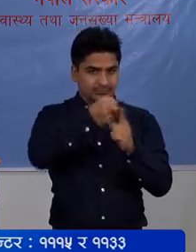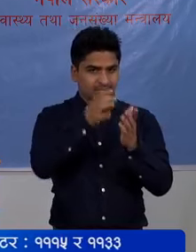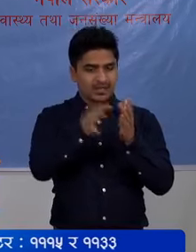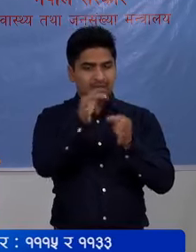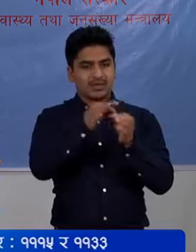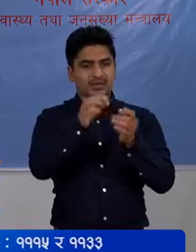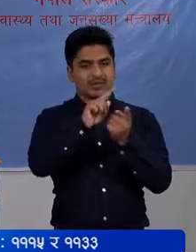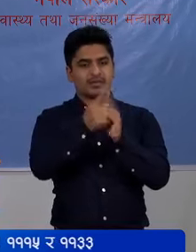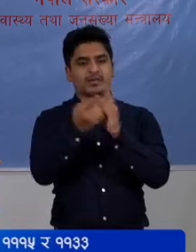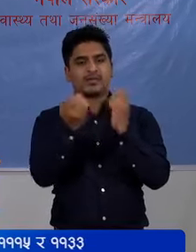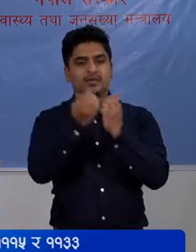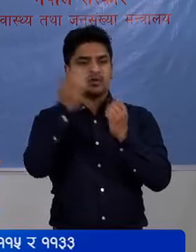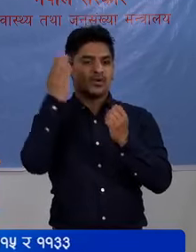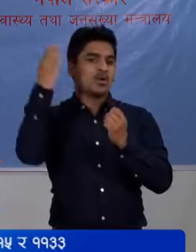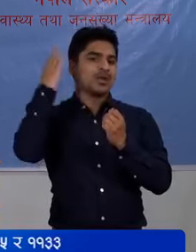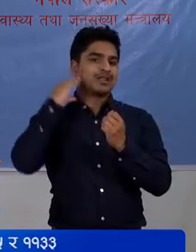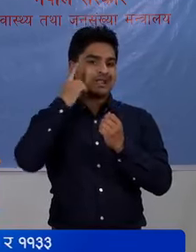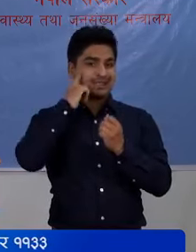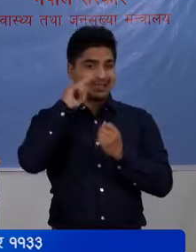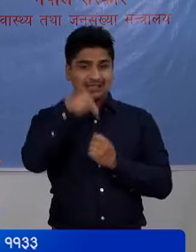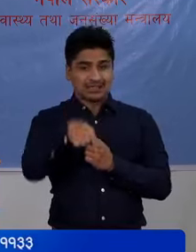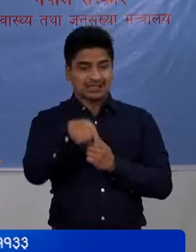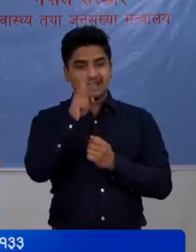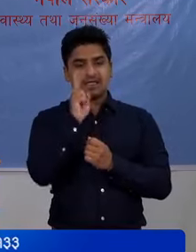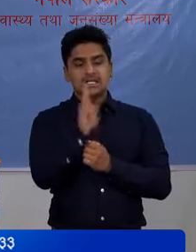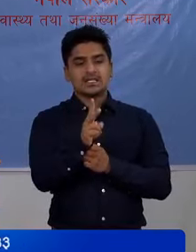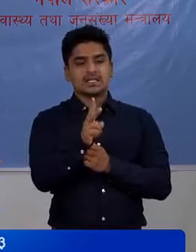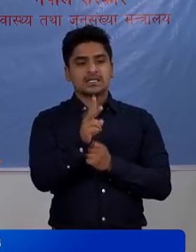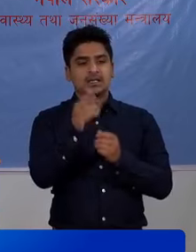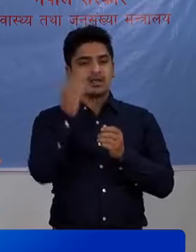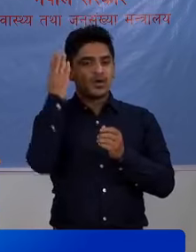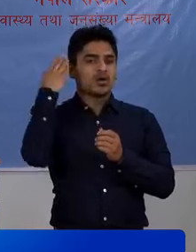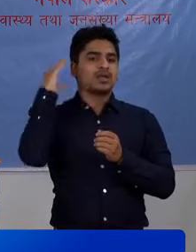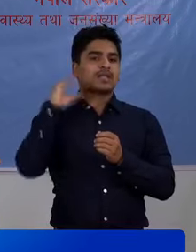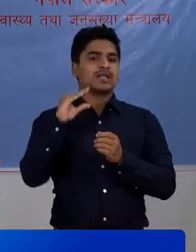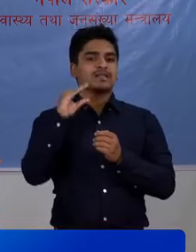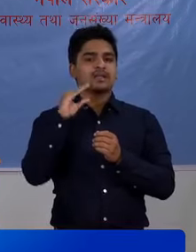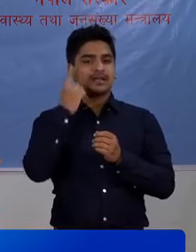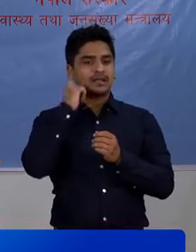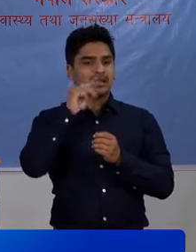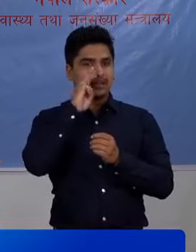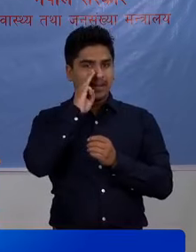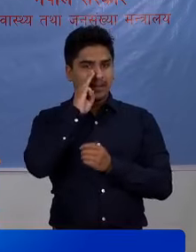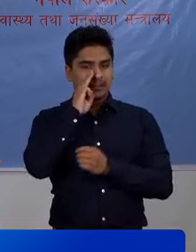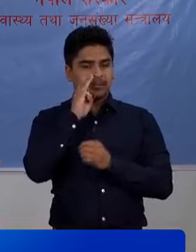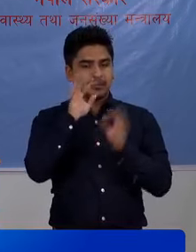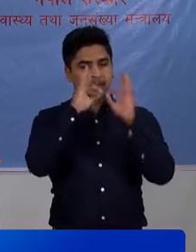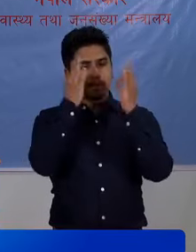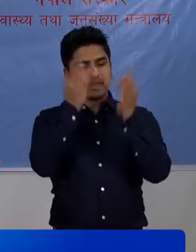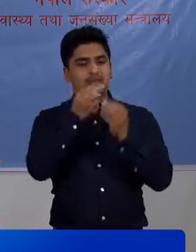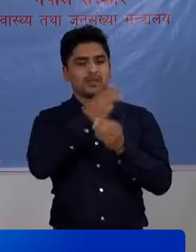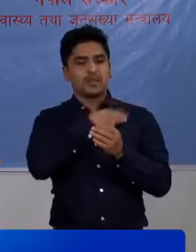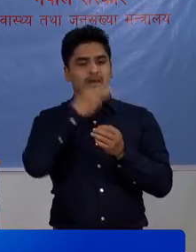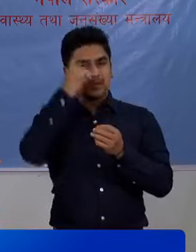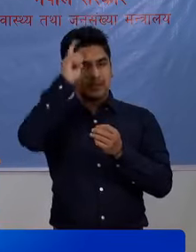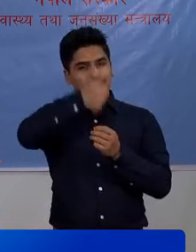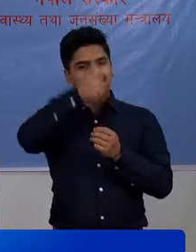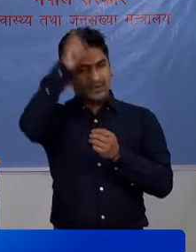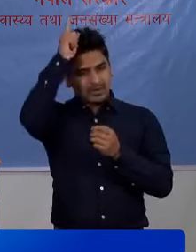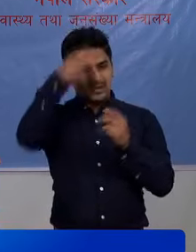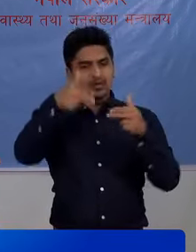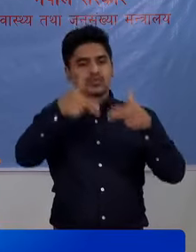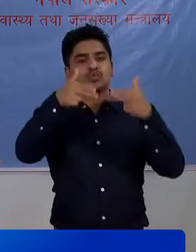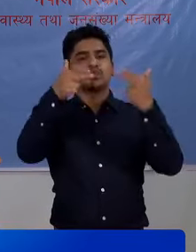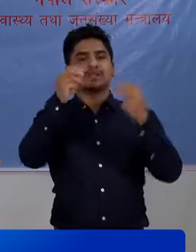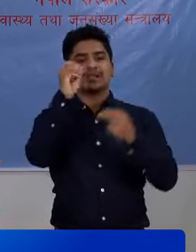बेवस्ता परिवर्तन गर्येको अइतियांसिक दिन येस अइतियांसिक दिनमा विश्व मानव सब्वेतलाई ने चुनावति